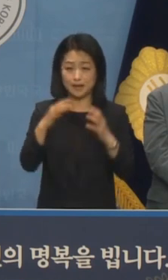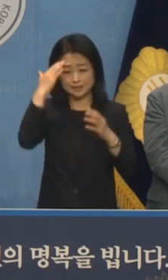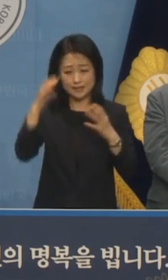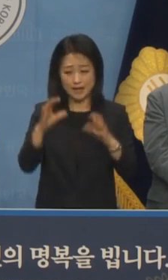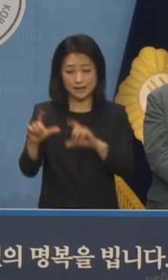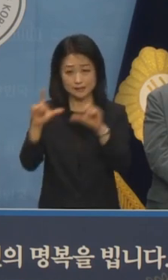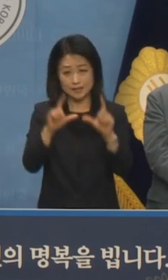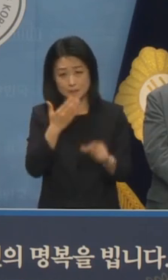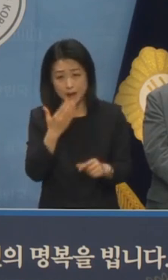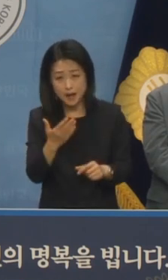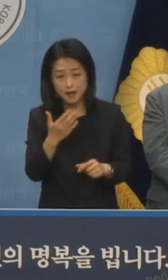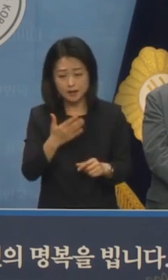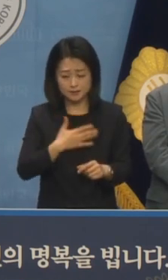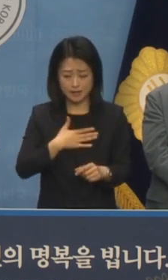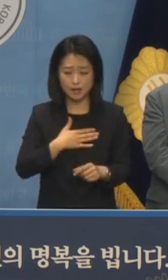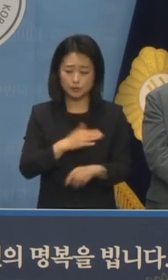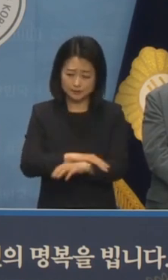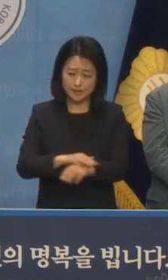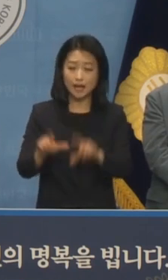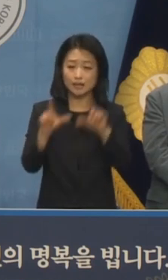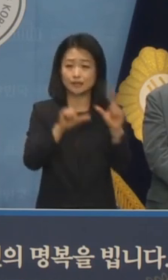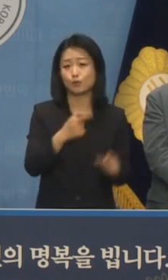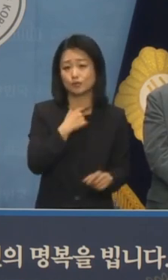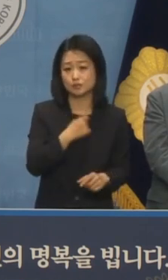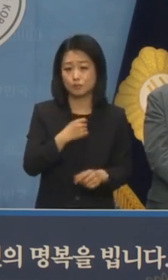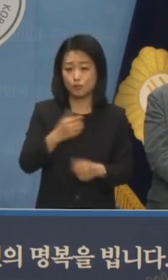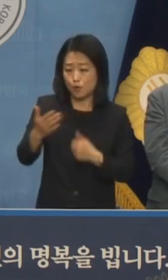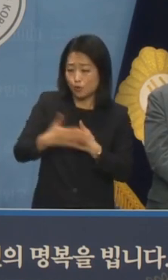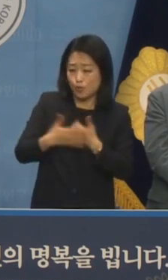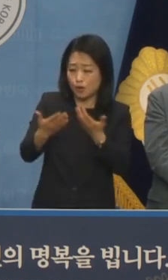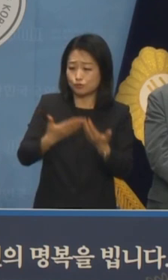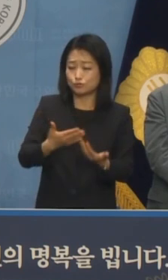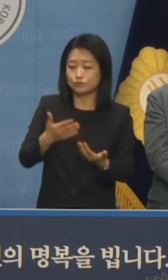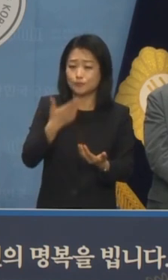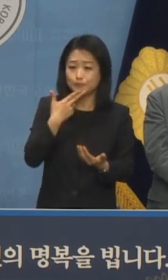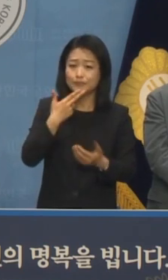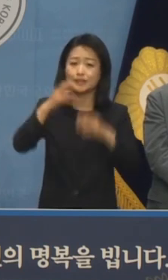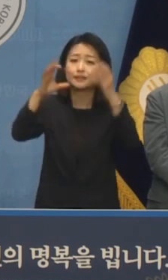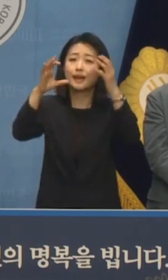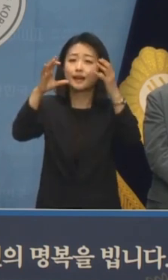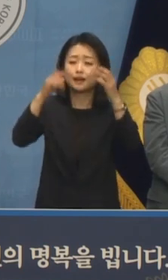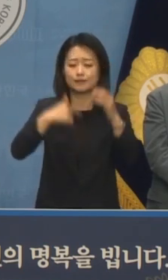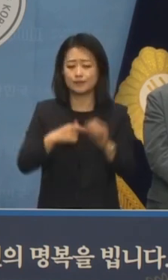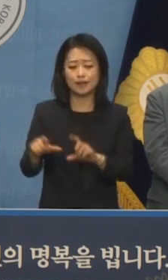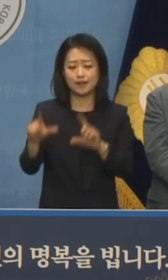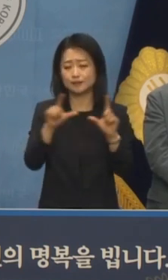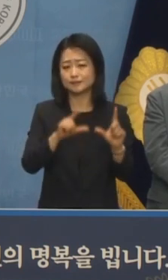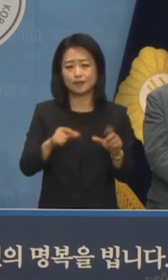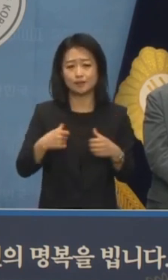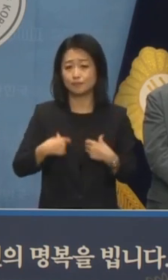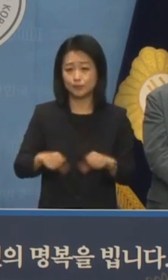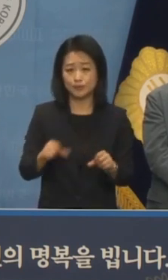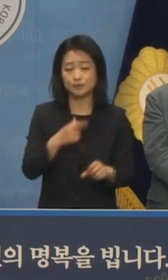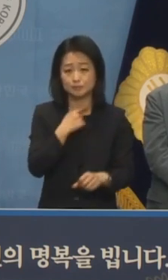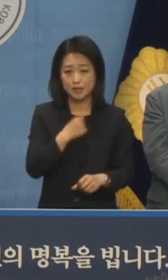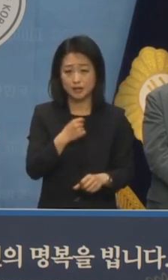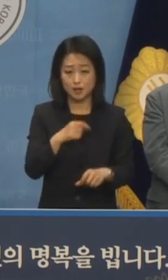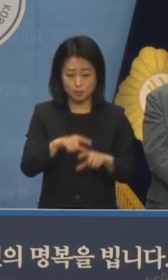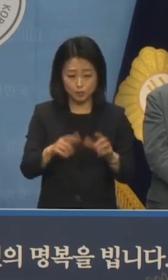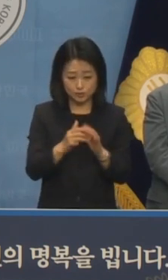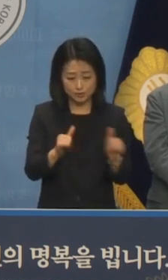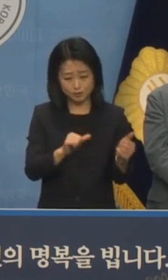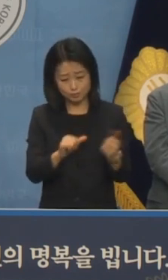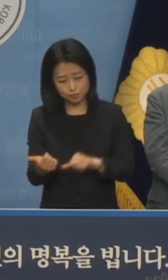살고 싶었습니다. 도와주지 않는 이 나라 어떻게 살아가야 하나요? 서민은 죽어야만